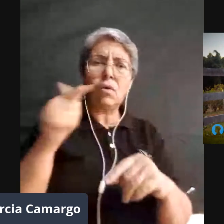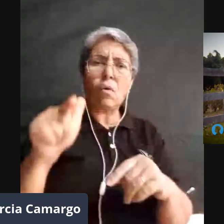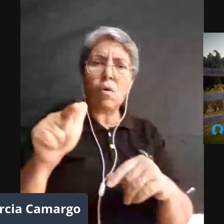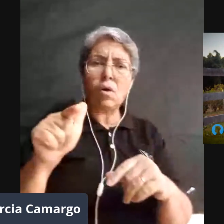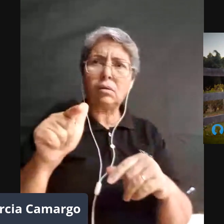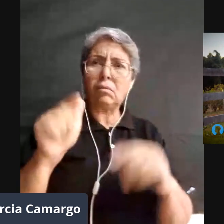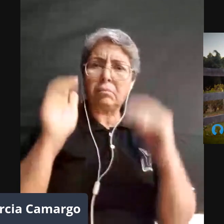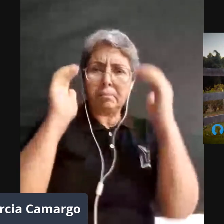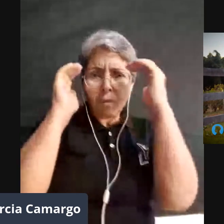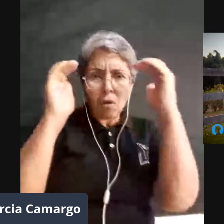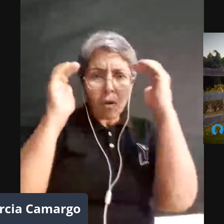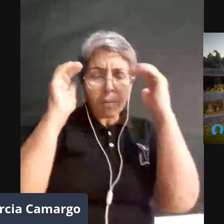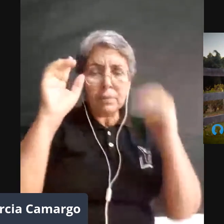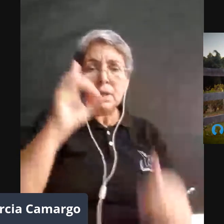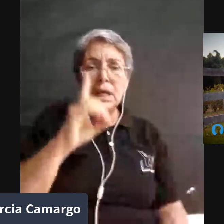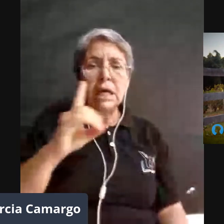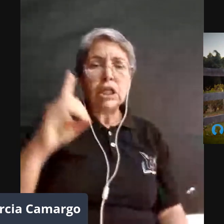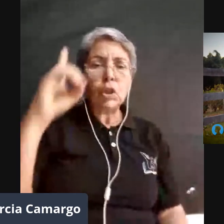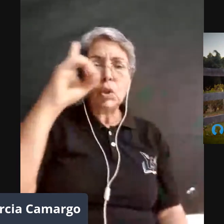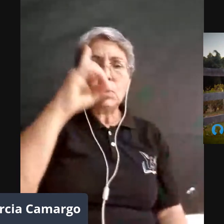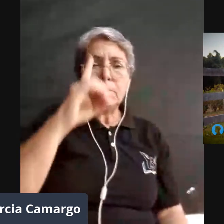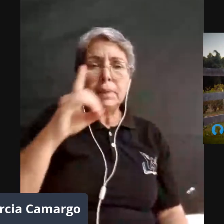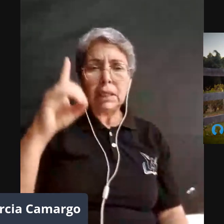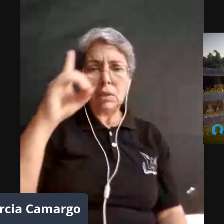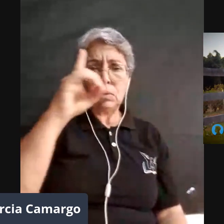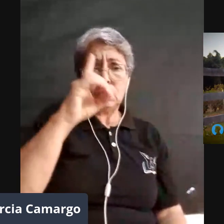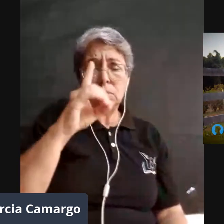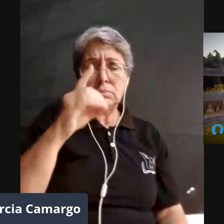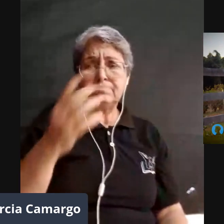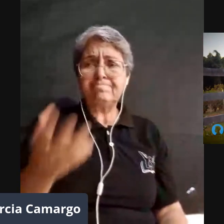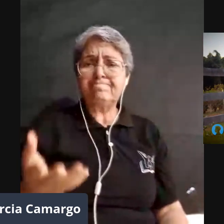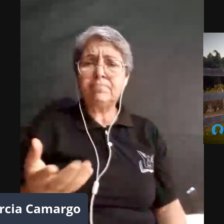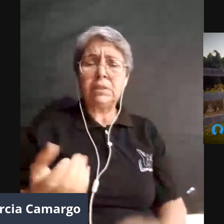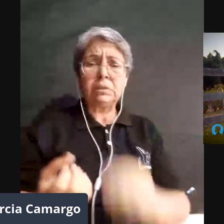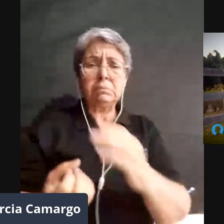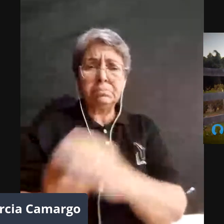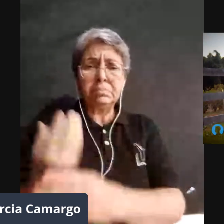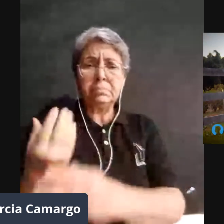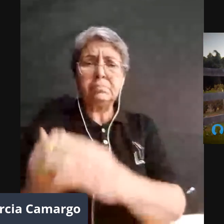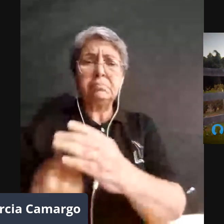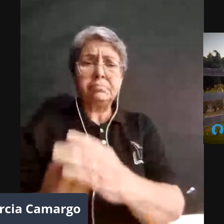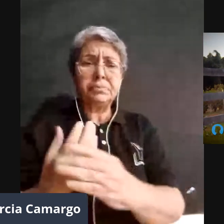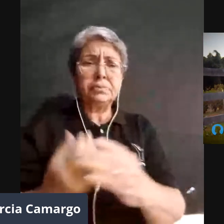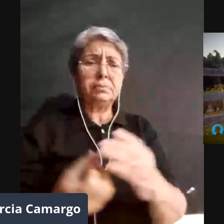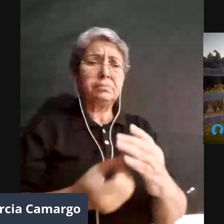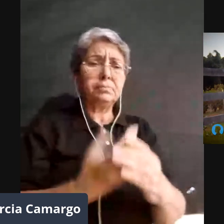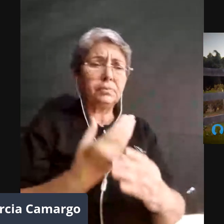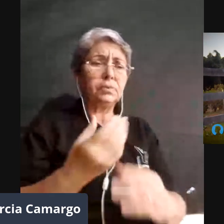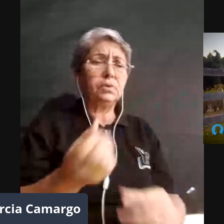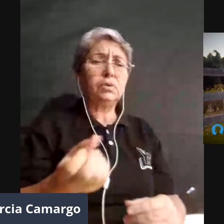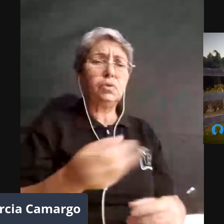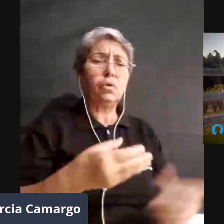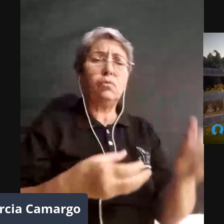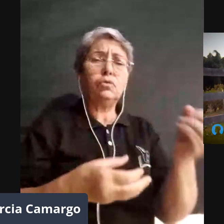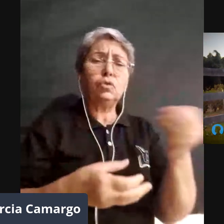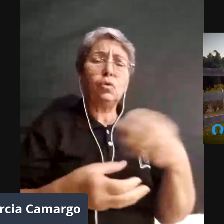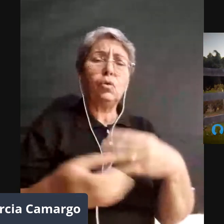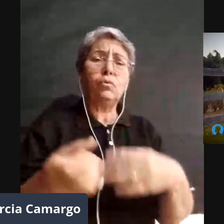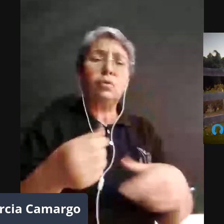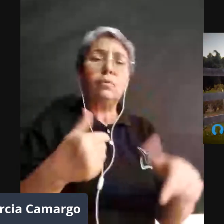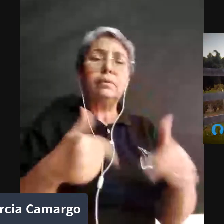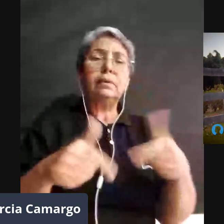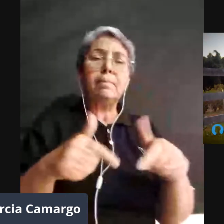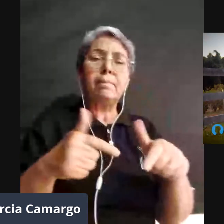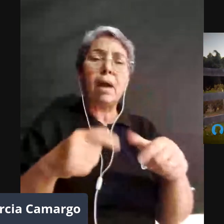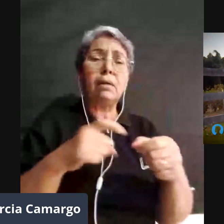Porque a cada semana surgem novos ministérios independentes. Por que tanta diferença de opinião? Por